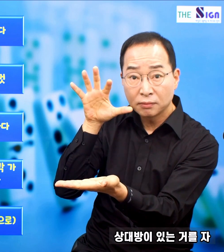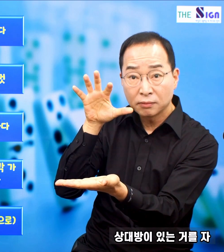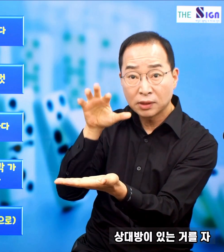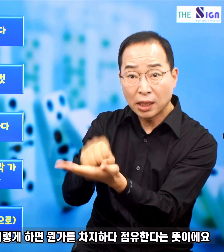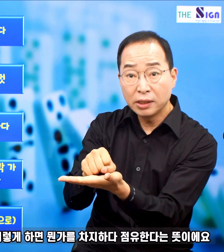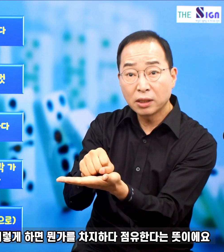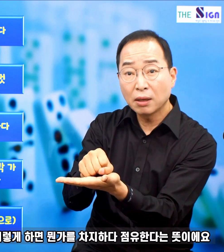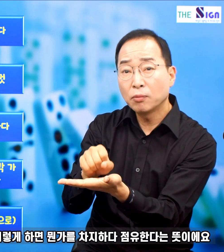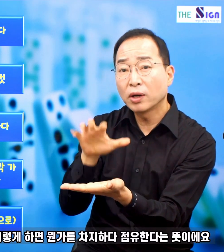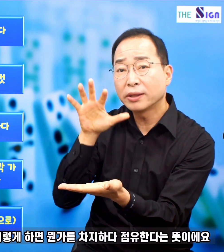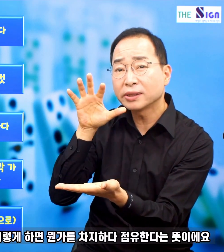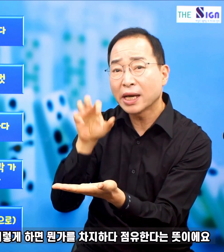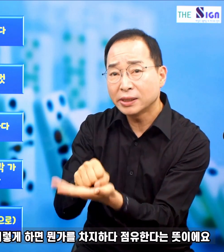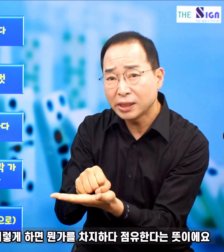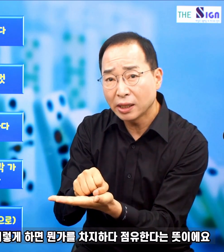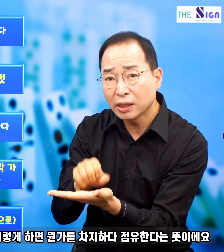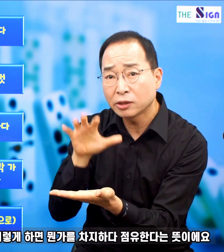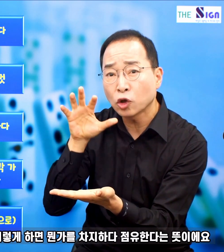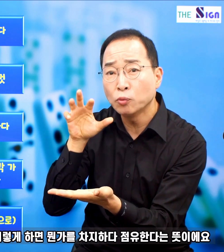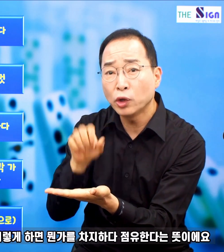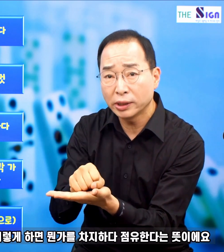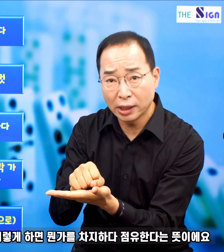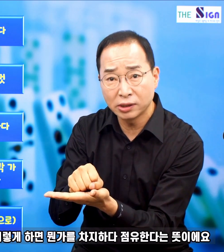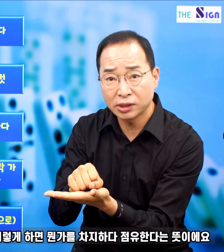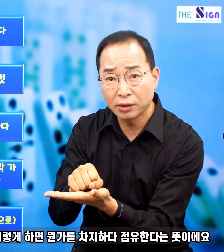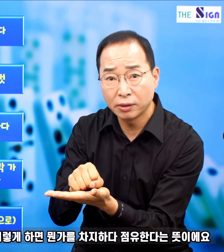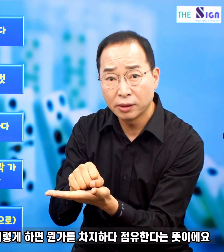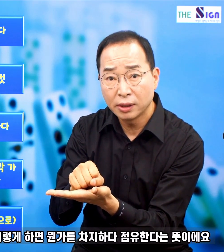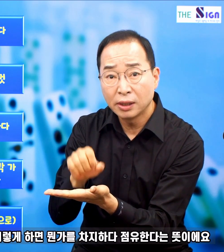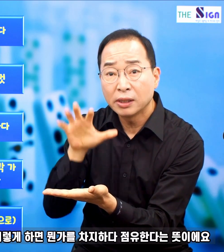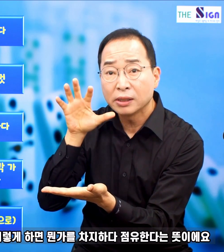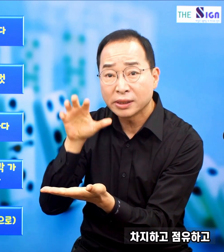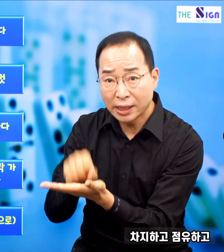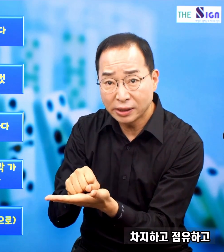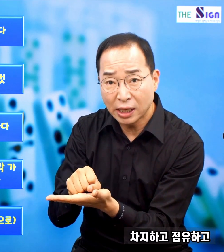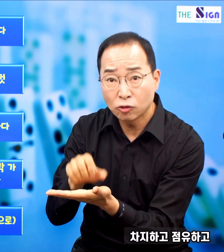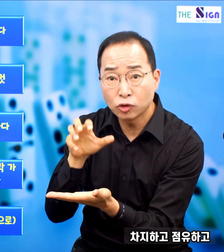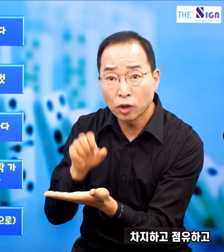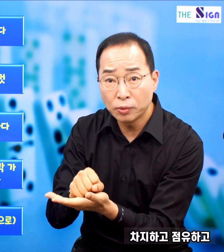자, 이렇게 하면 뭔가를 차지하다, 점유한다는 뜻이에요. 차지하고 점유하고.